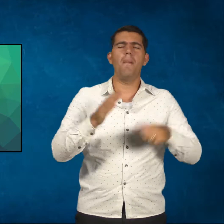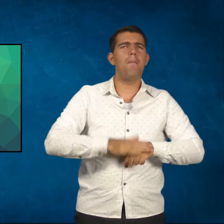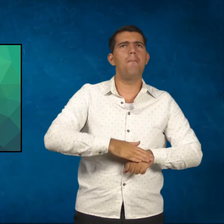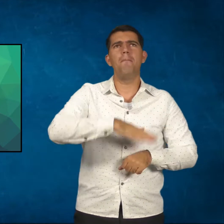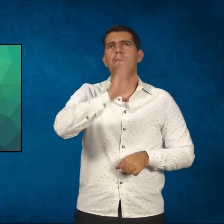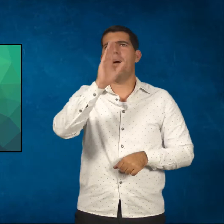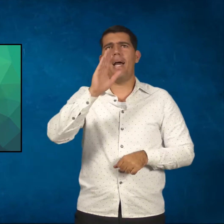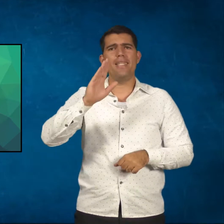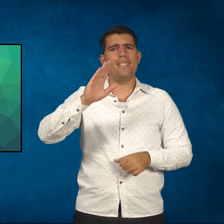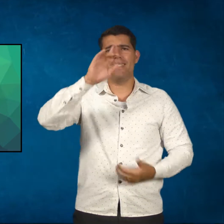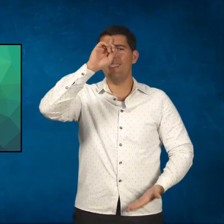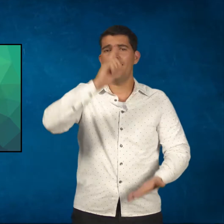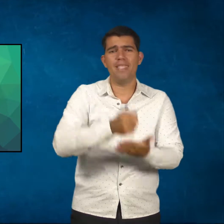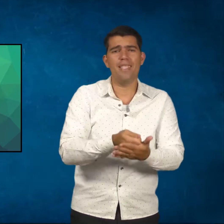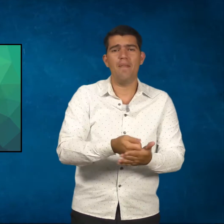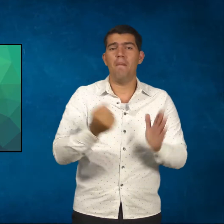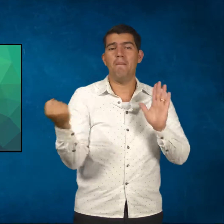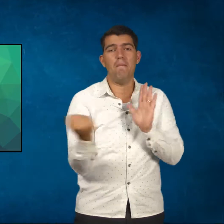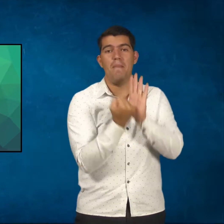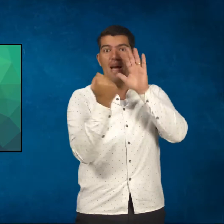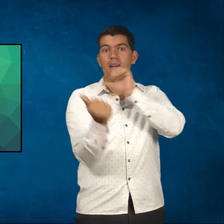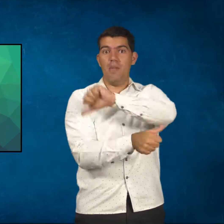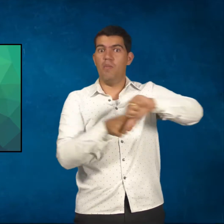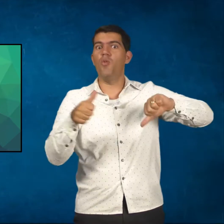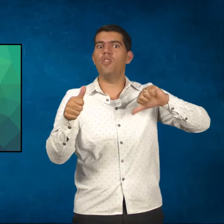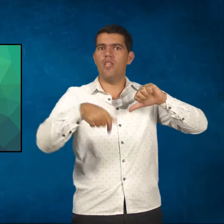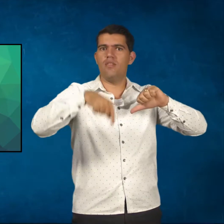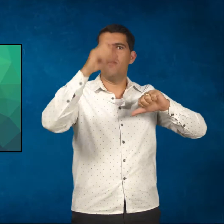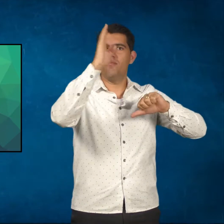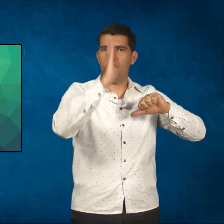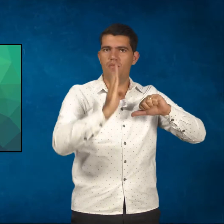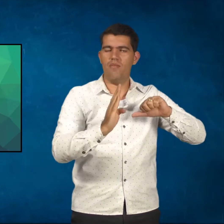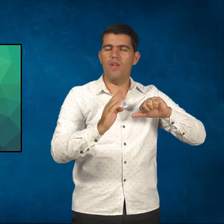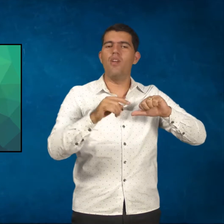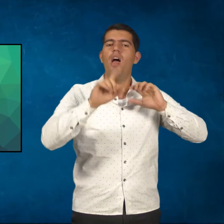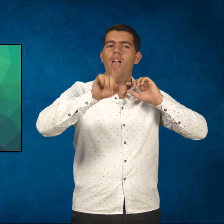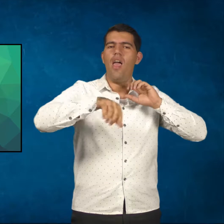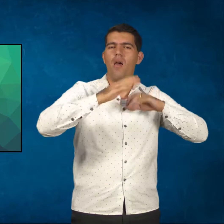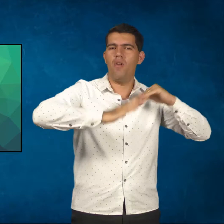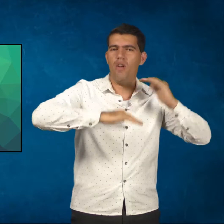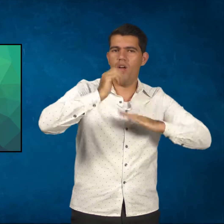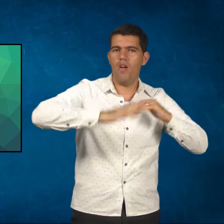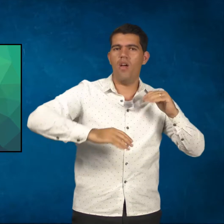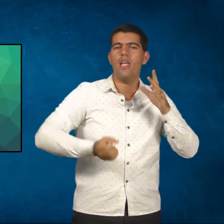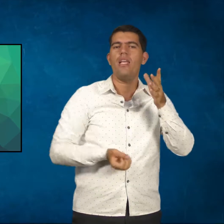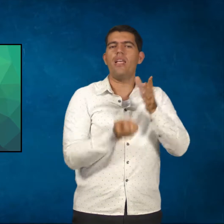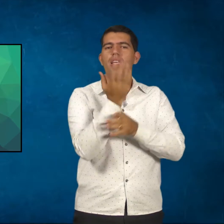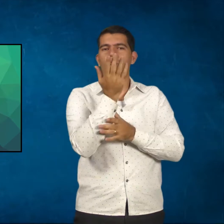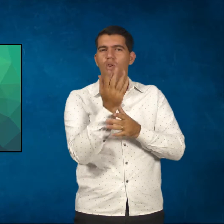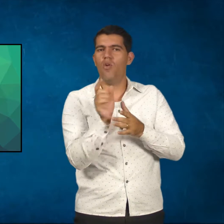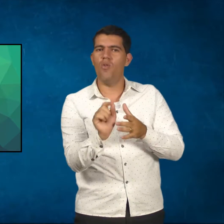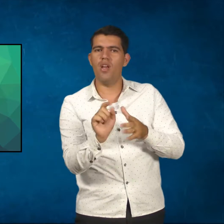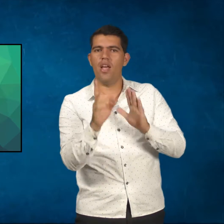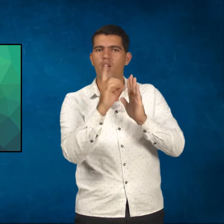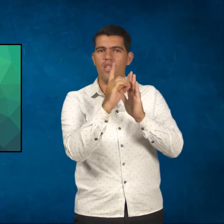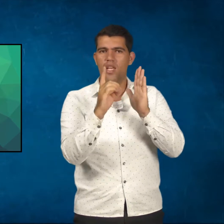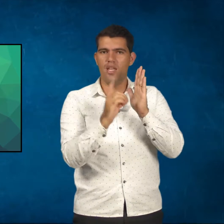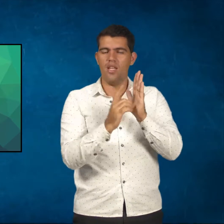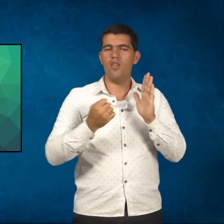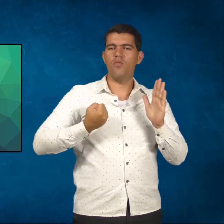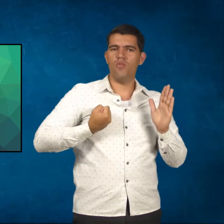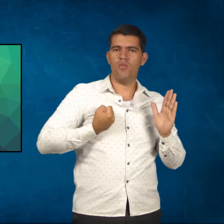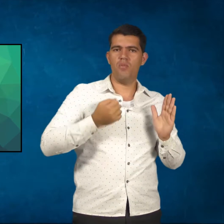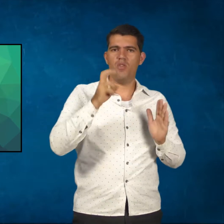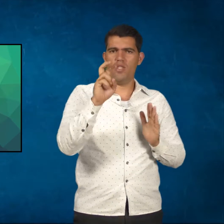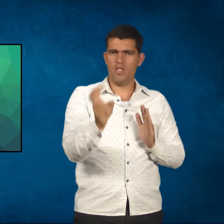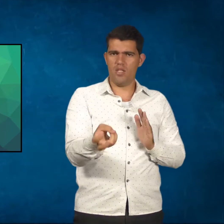decisivas e marcantes mudanças no âmbito da educação profissional foi a promulgação do Decreto